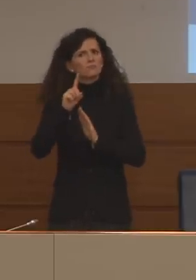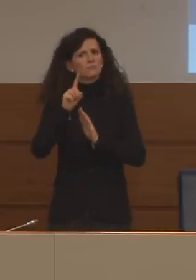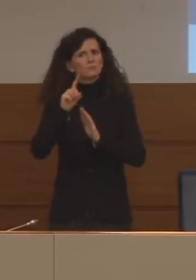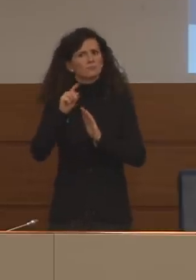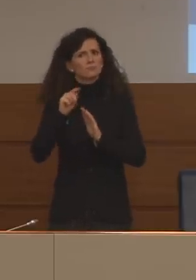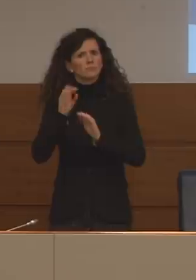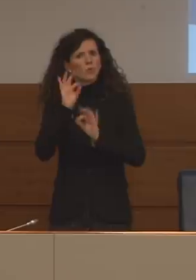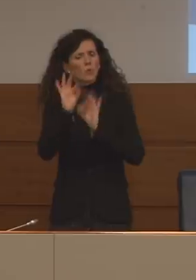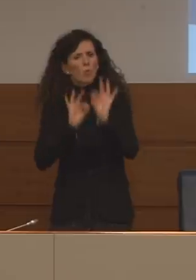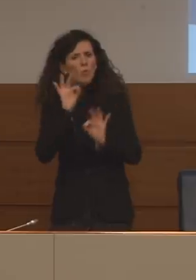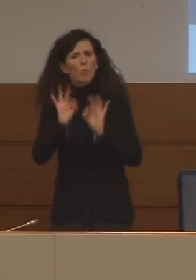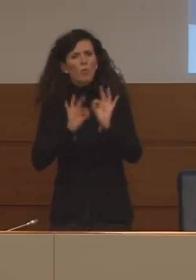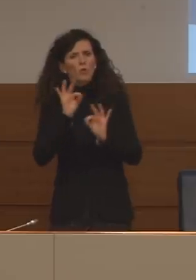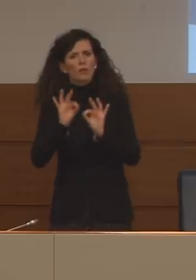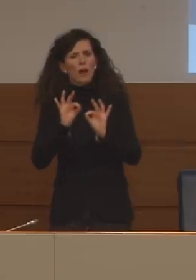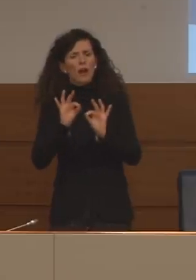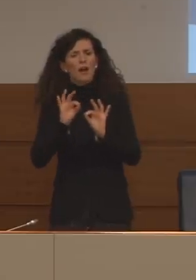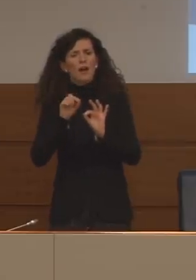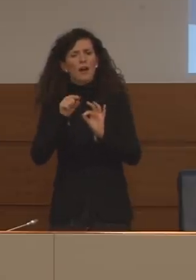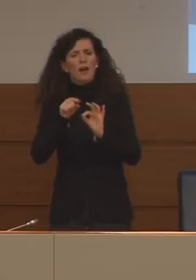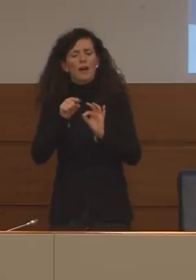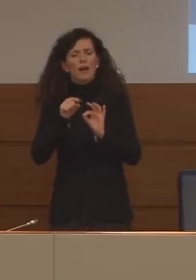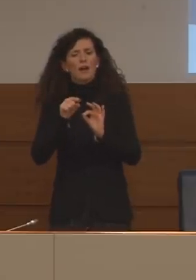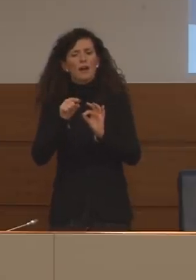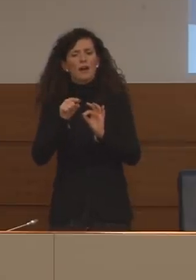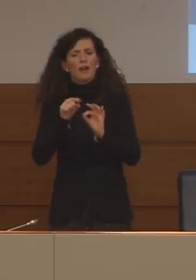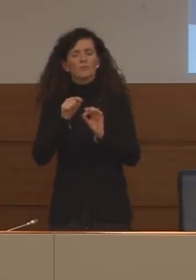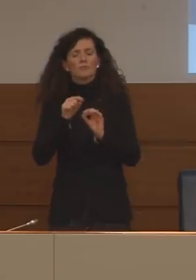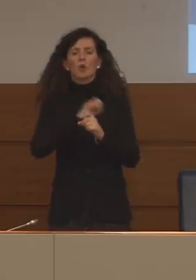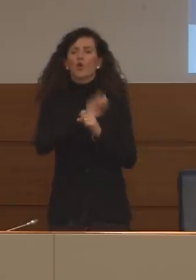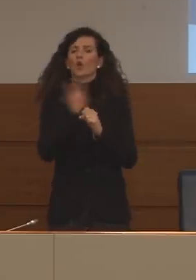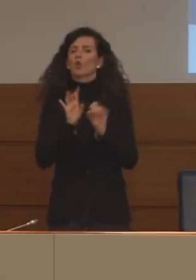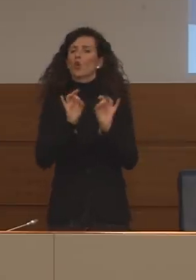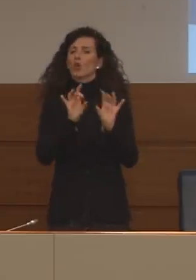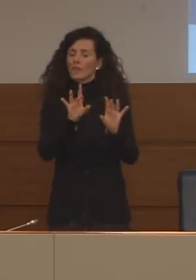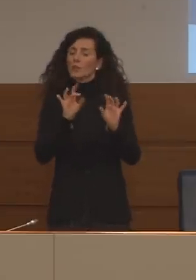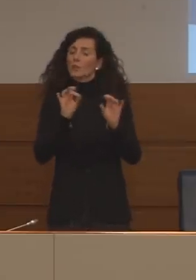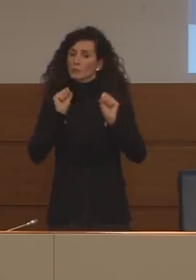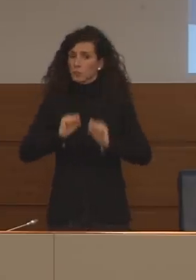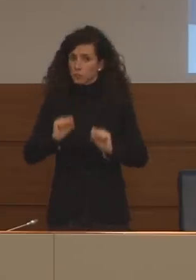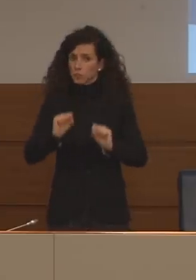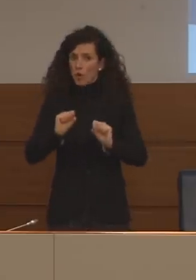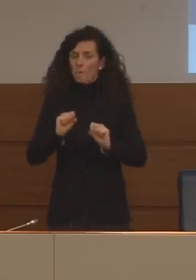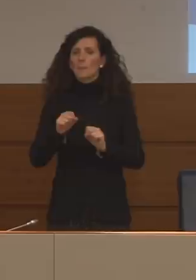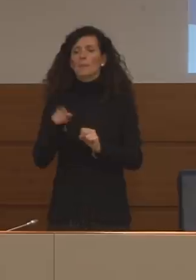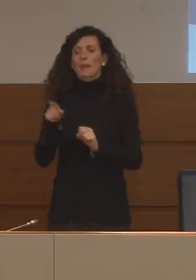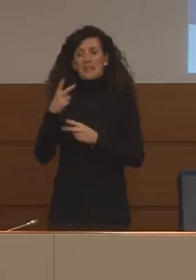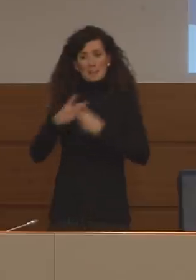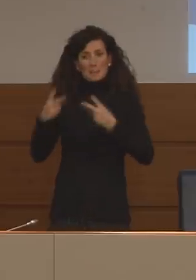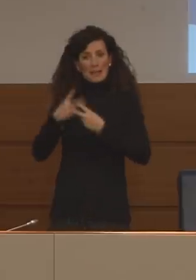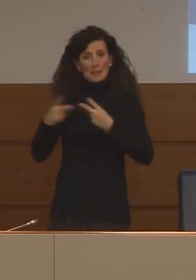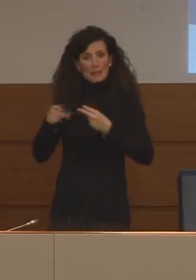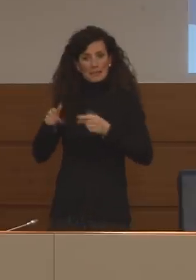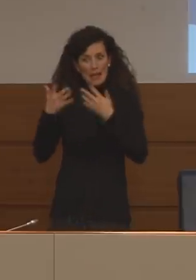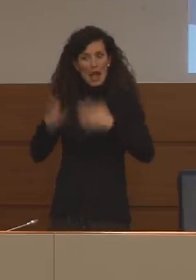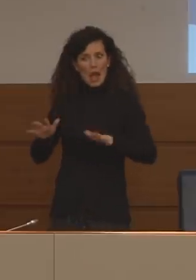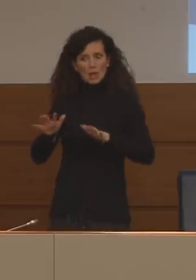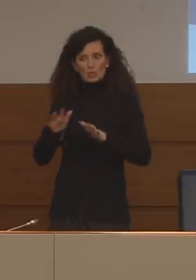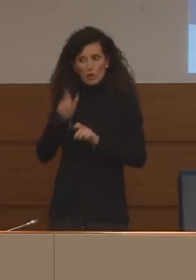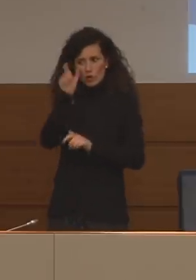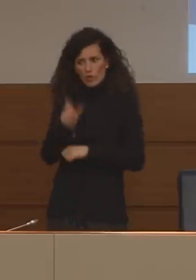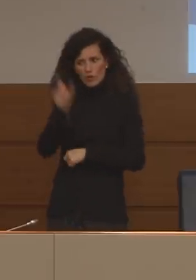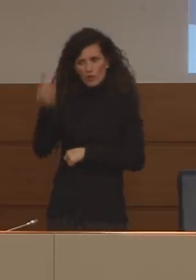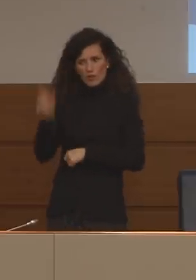parte diciamo nelle manifestazioni cliniche del coronavirus lavello sperimentato su alcuni soggetti